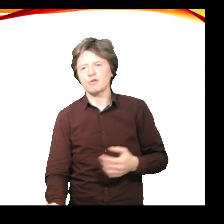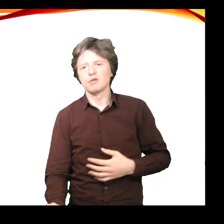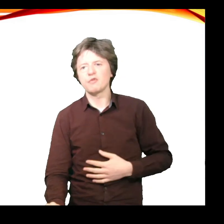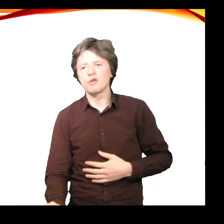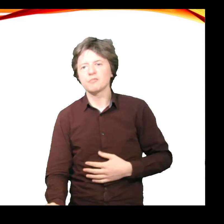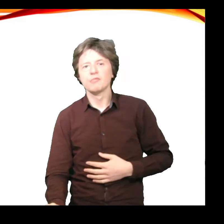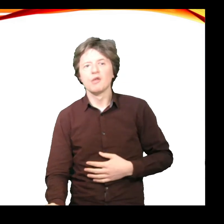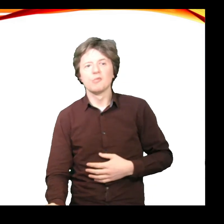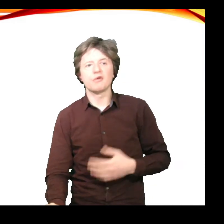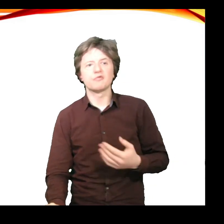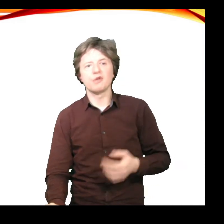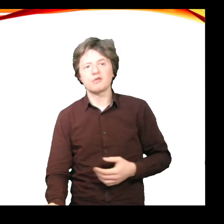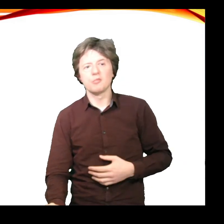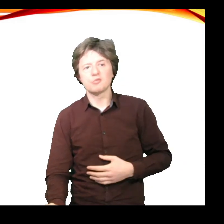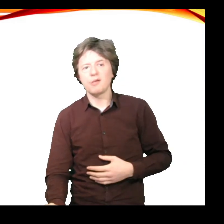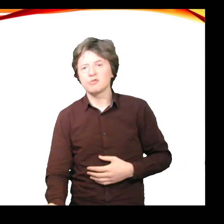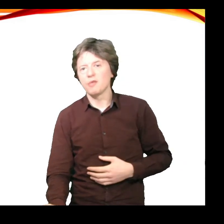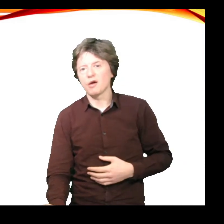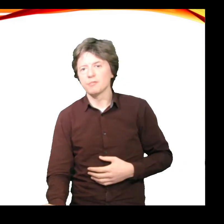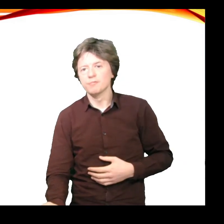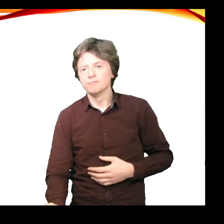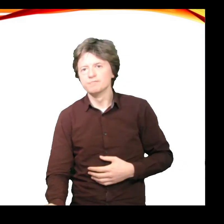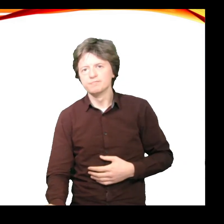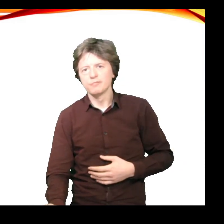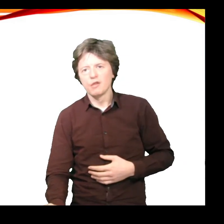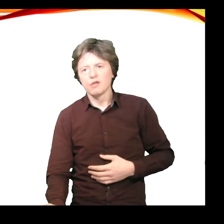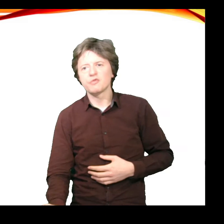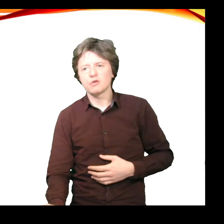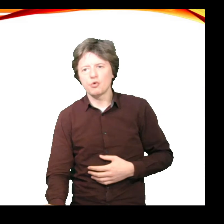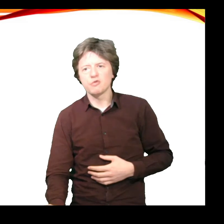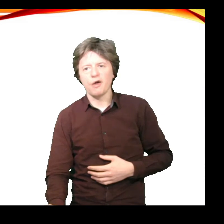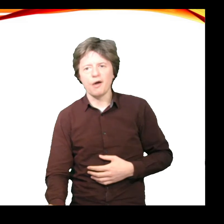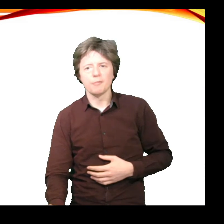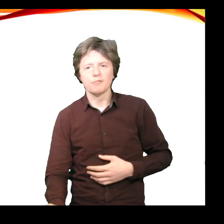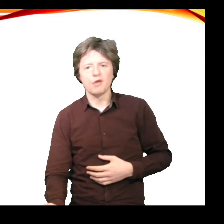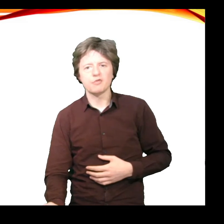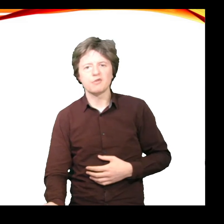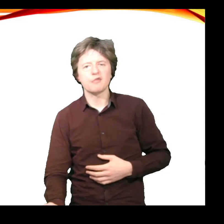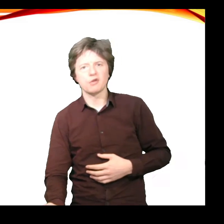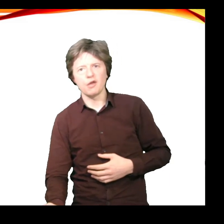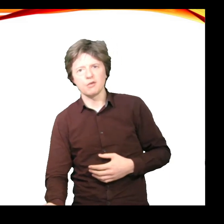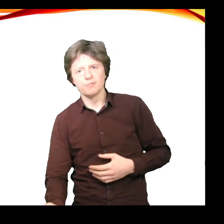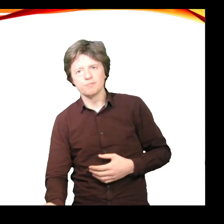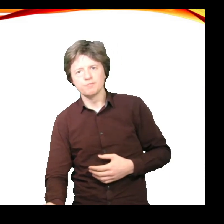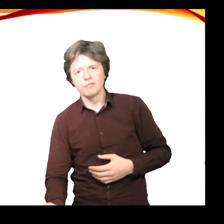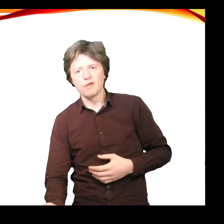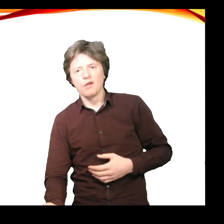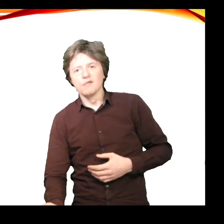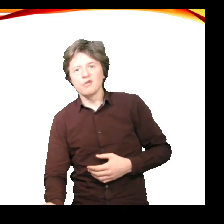dat weet ik. Maar wat heeft dat nou met de Bijbel te maken? Dat vind ik een goede vraag. Laten we daar even naar kijken. Want het